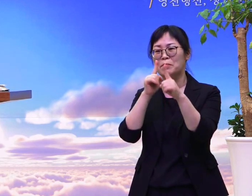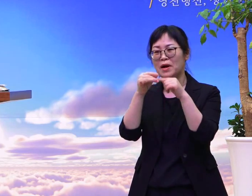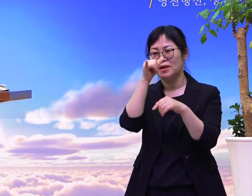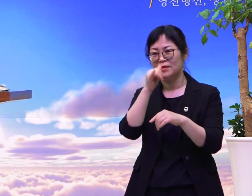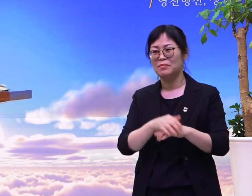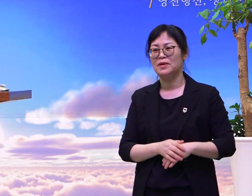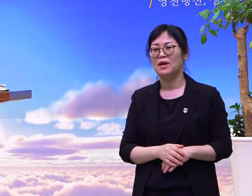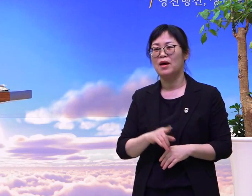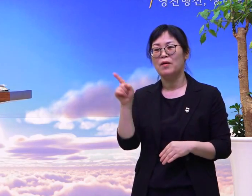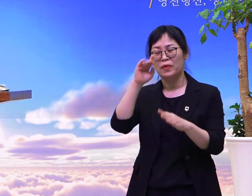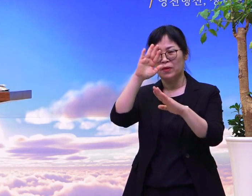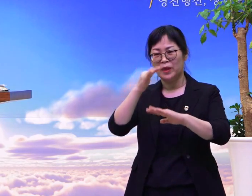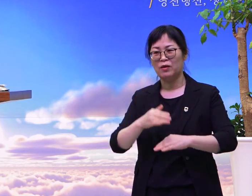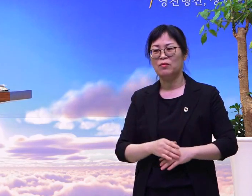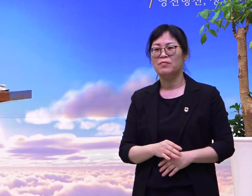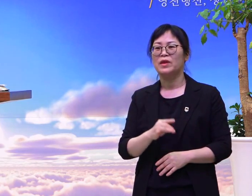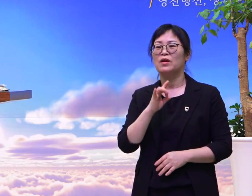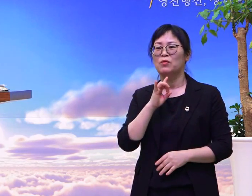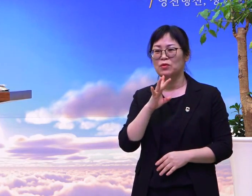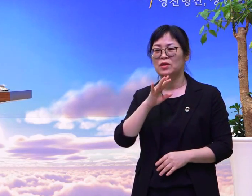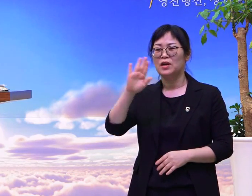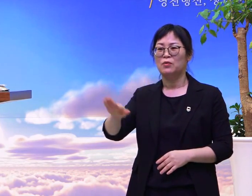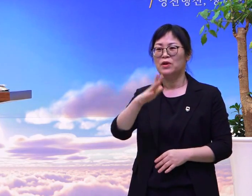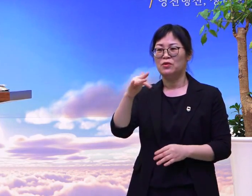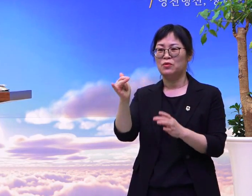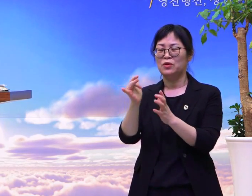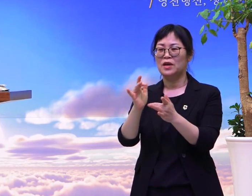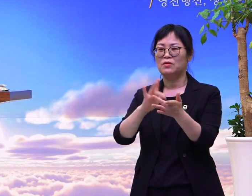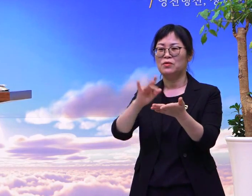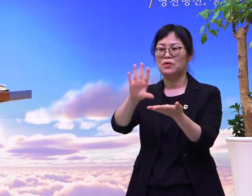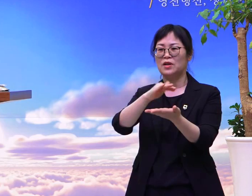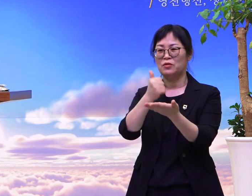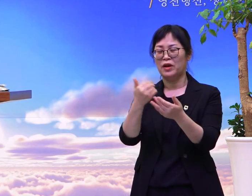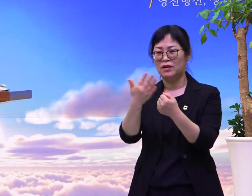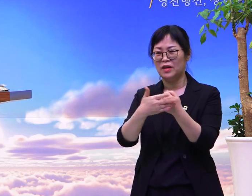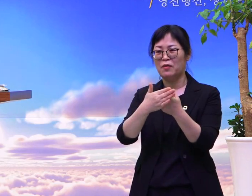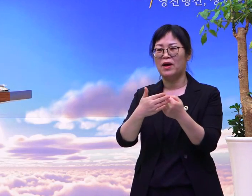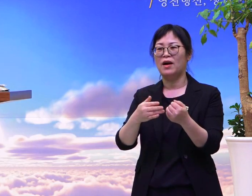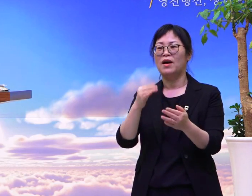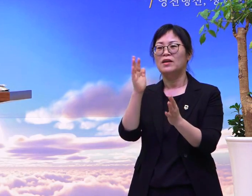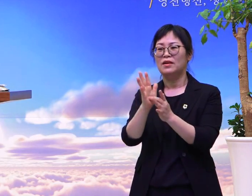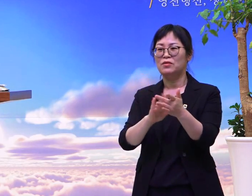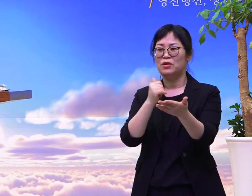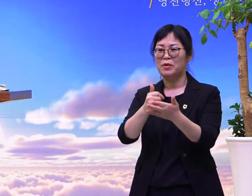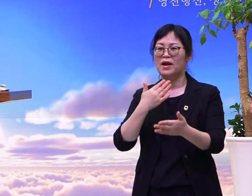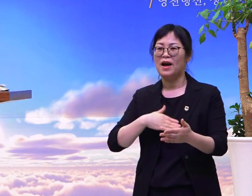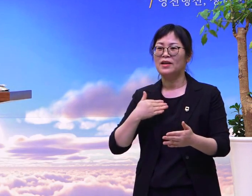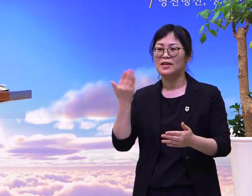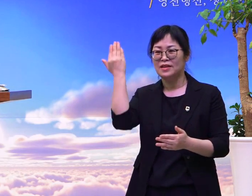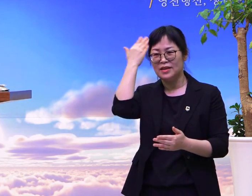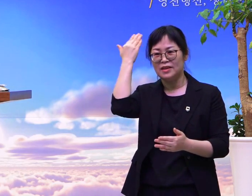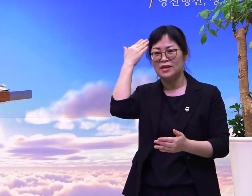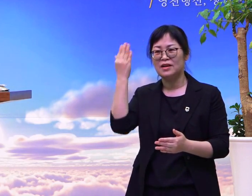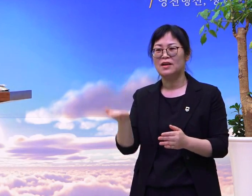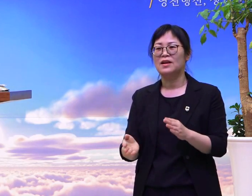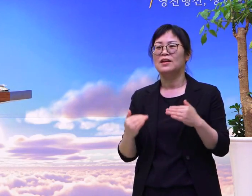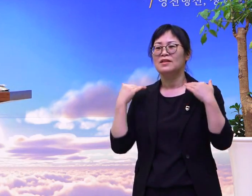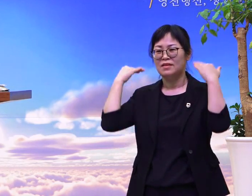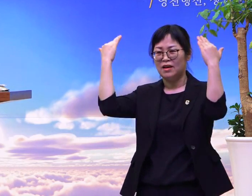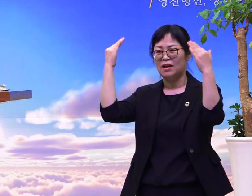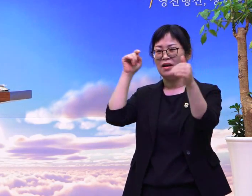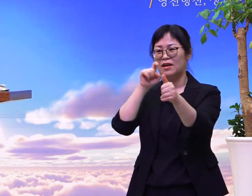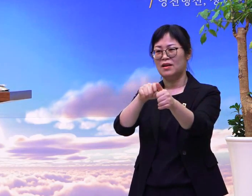내용이냐면, 오직 우리 주 예수 그리스도의 은혜와 그를 아는 지식에서 자라가라